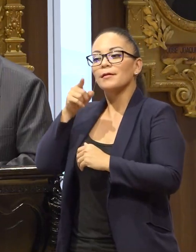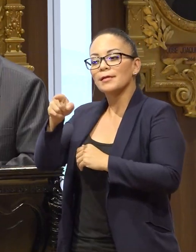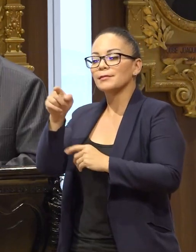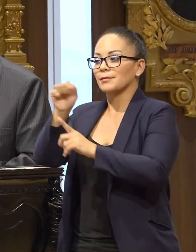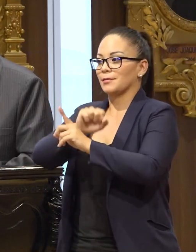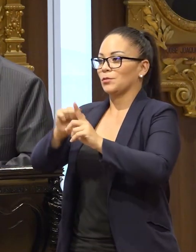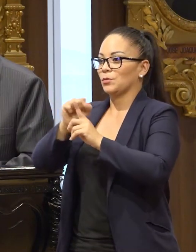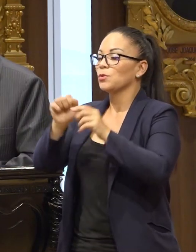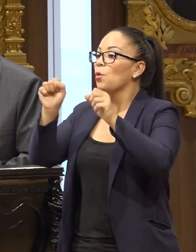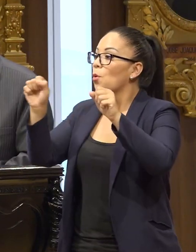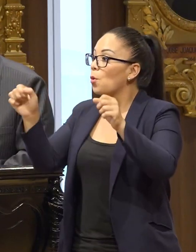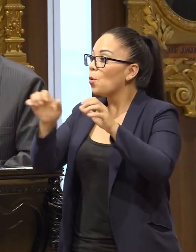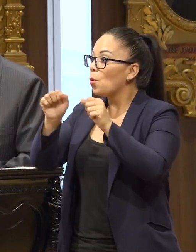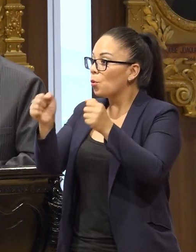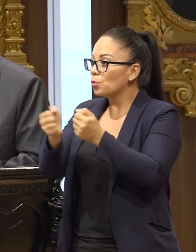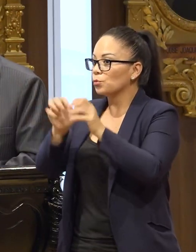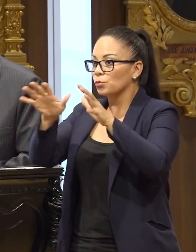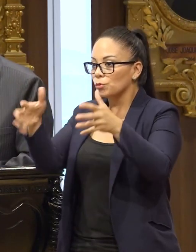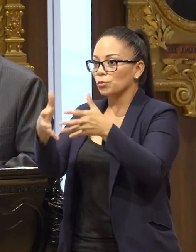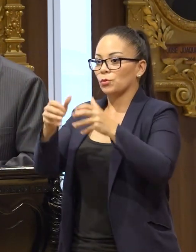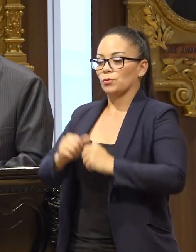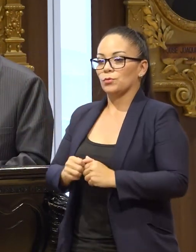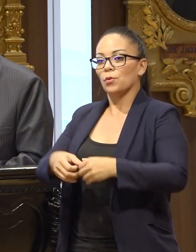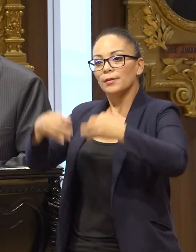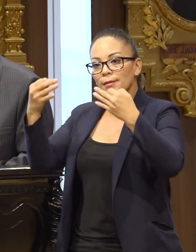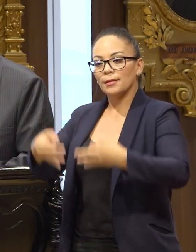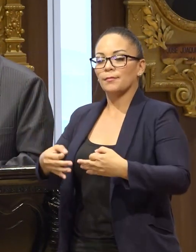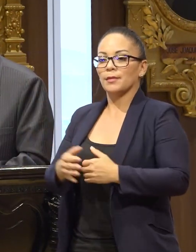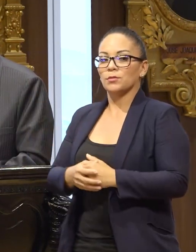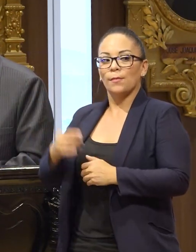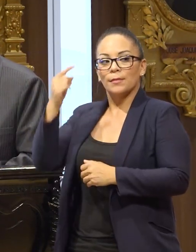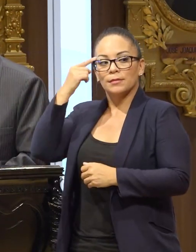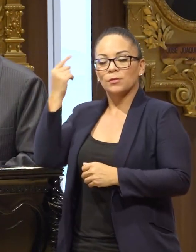amenaza juntos y con determinación,